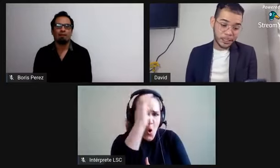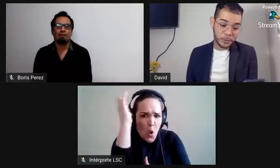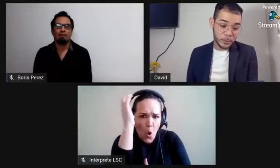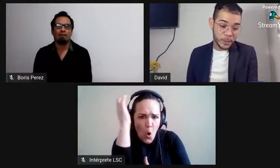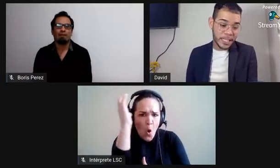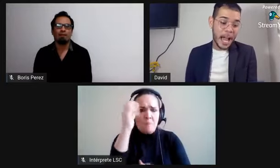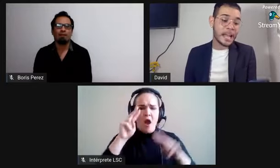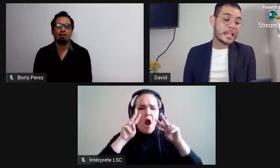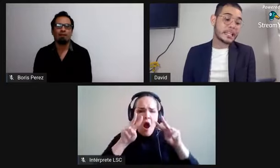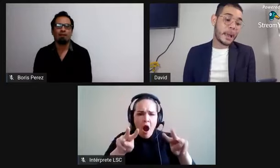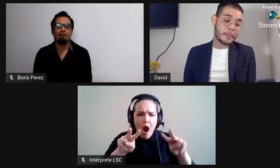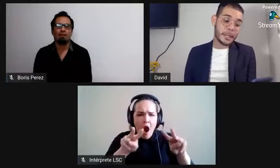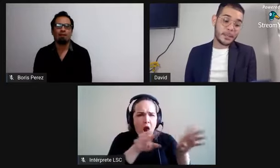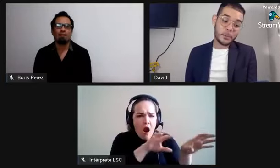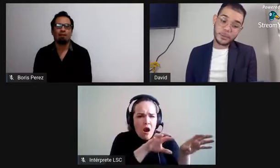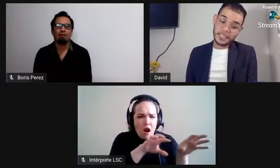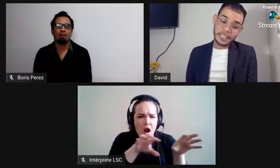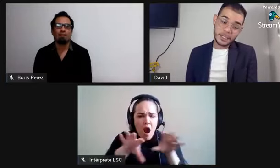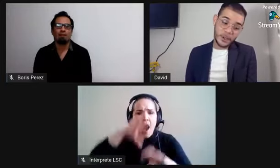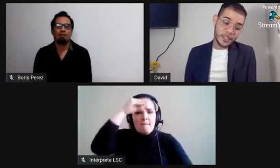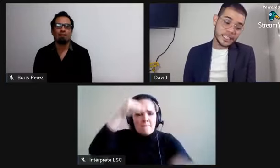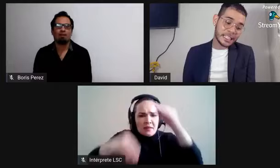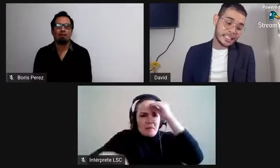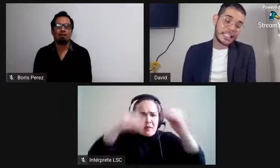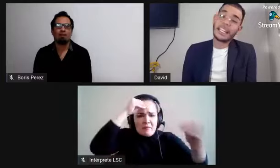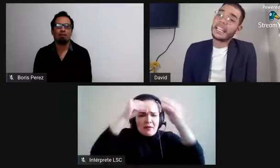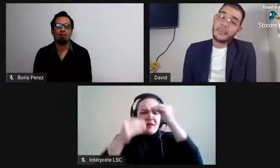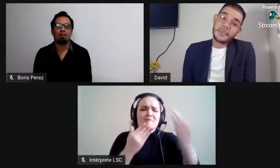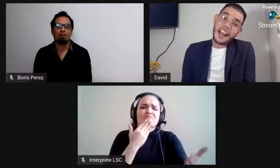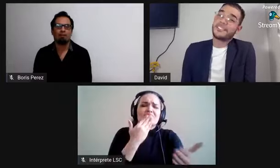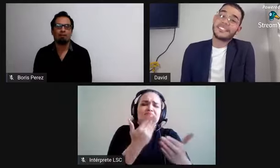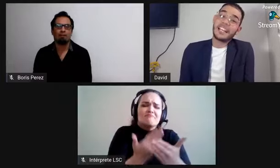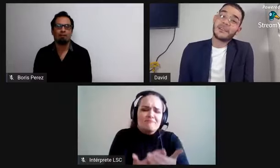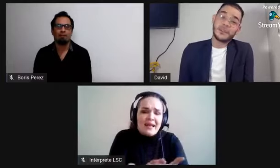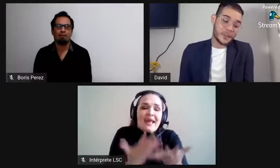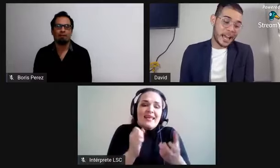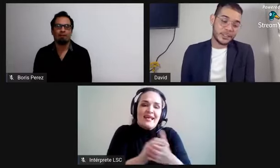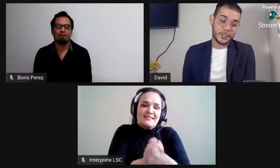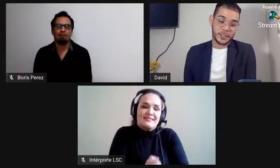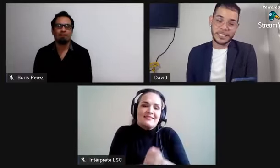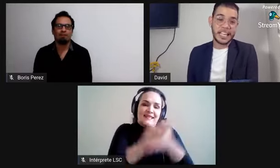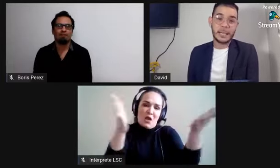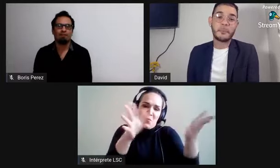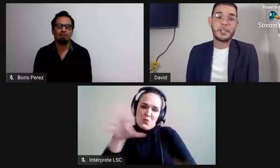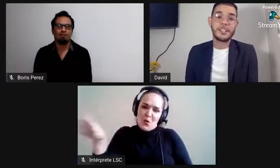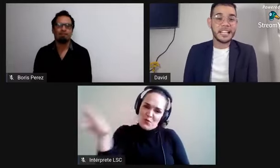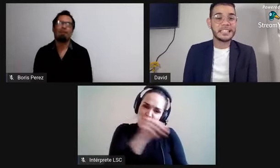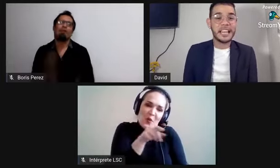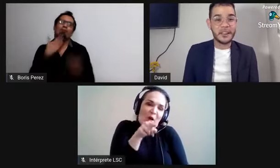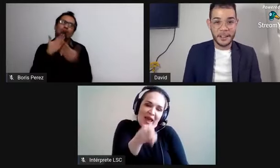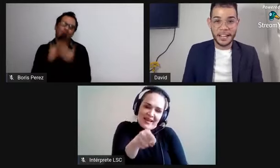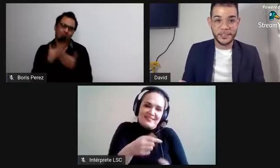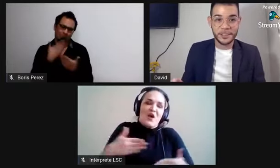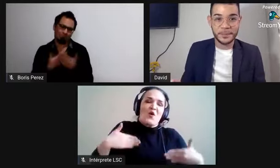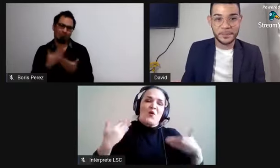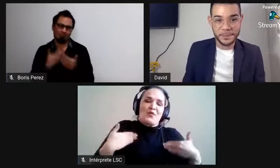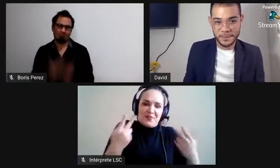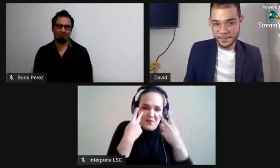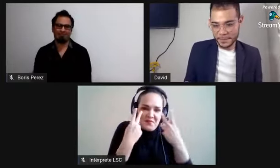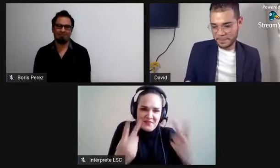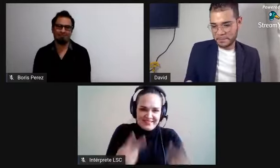la tertulia, que aprendió muchas cosas y que quiere enviar un saludo a todos, que está muy contenta de